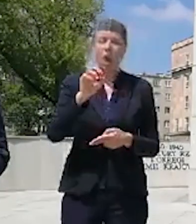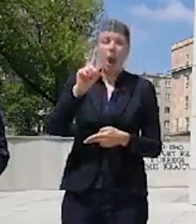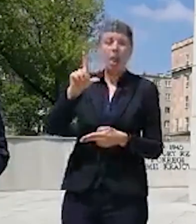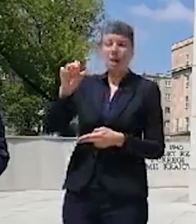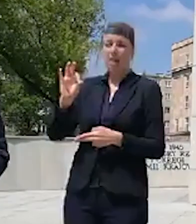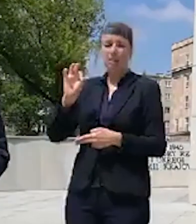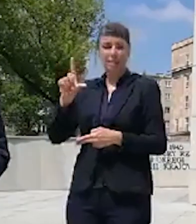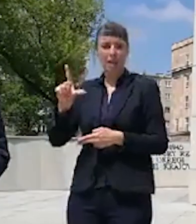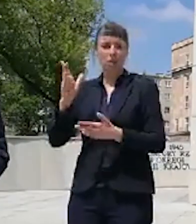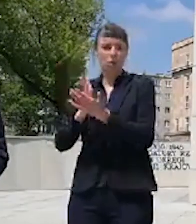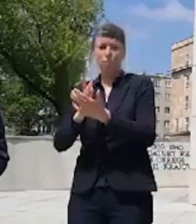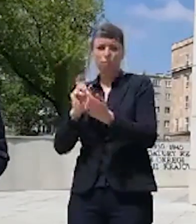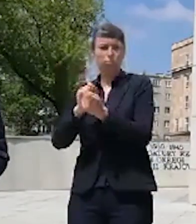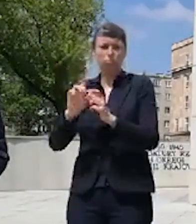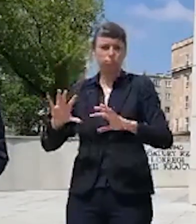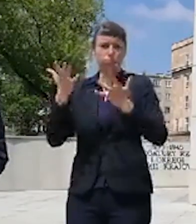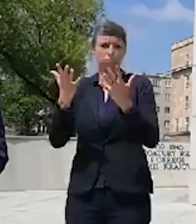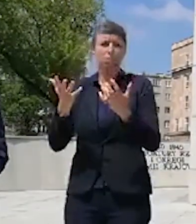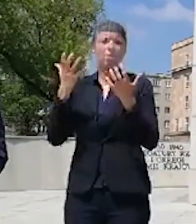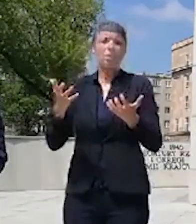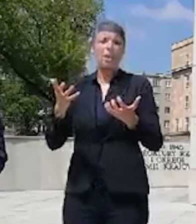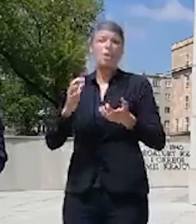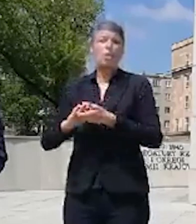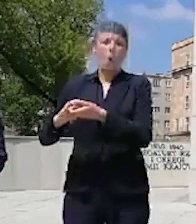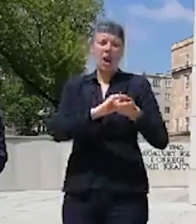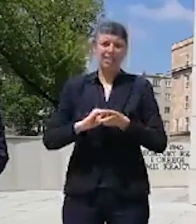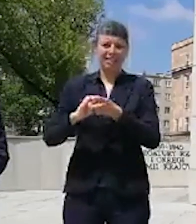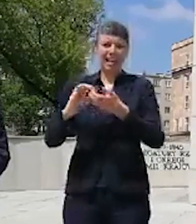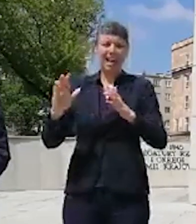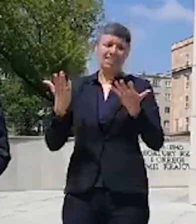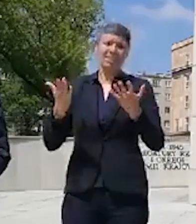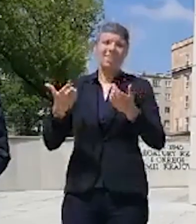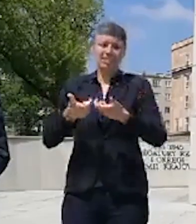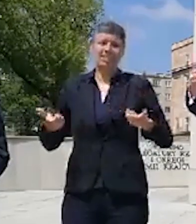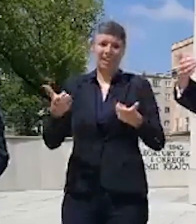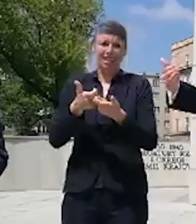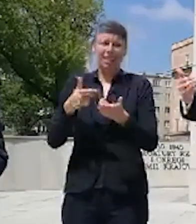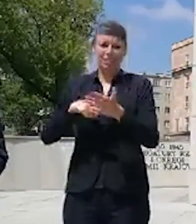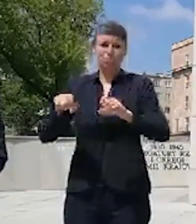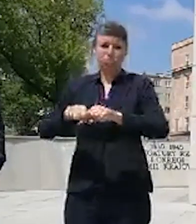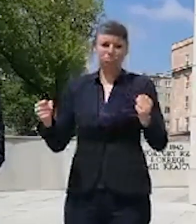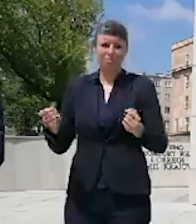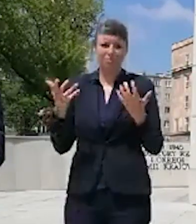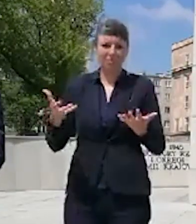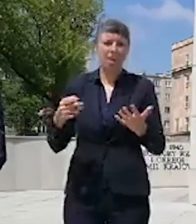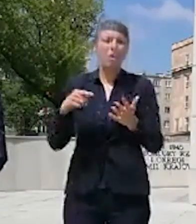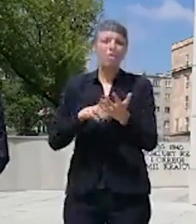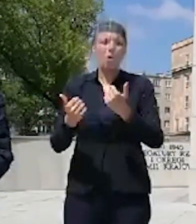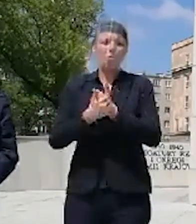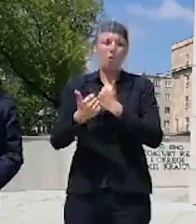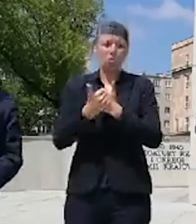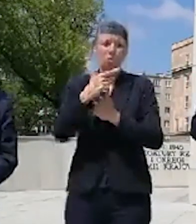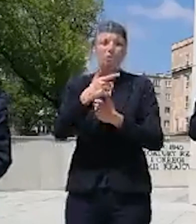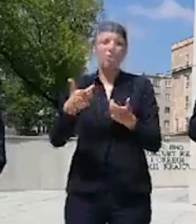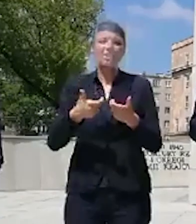PSL, grożąc nawet zerwaniem senackiej koalicji i to jest powodem przesunięcia tego posiedzenia